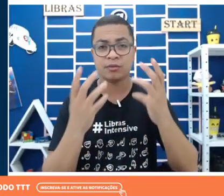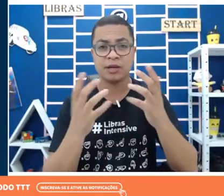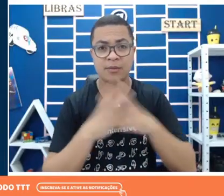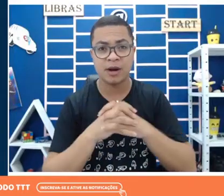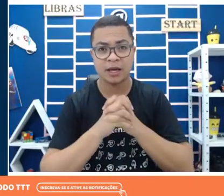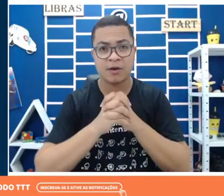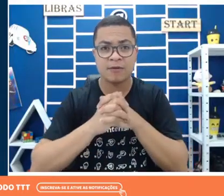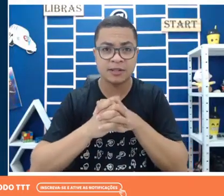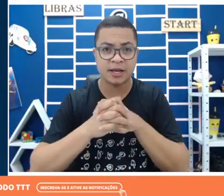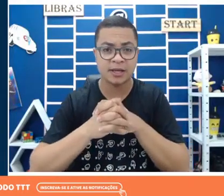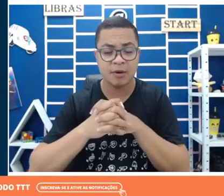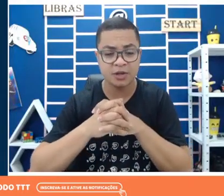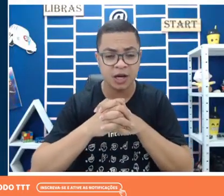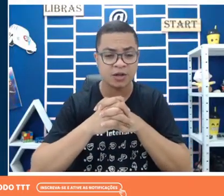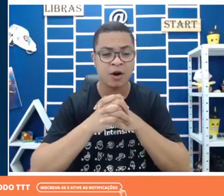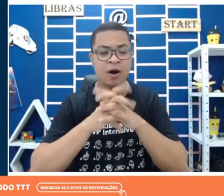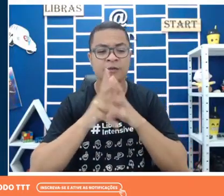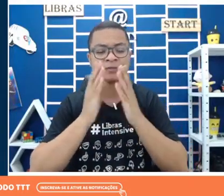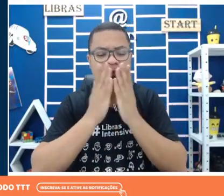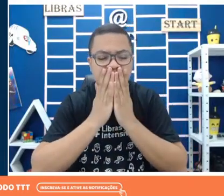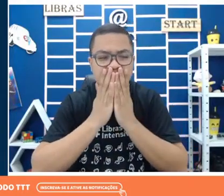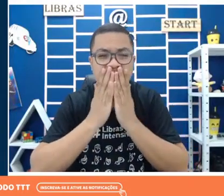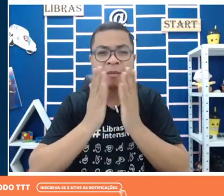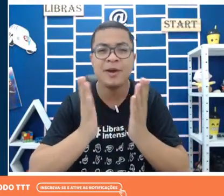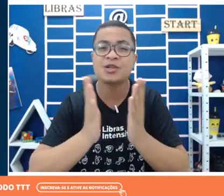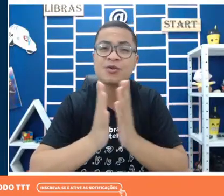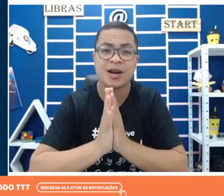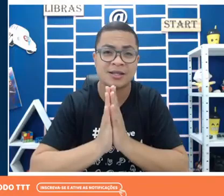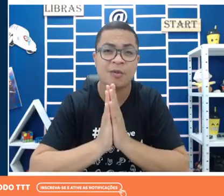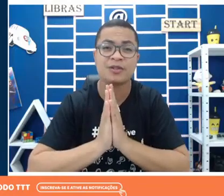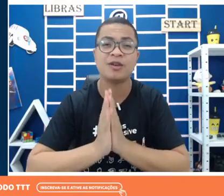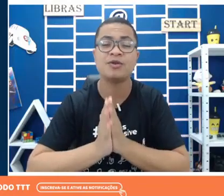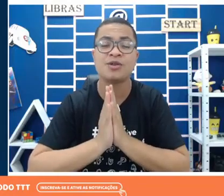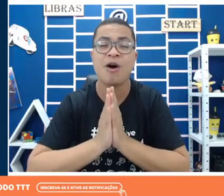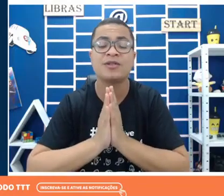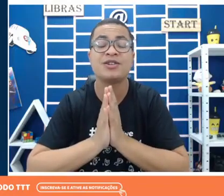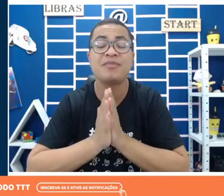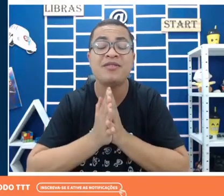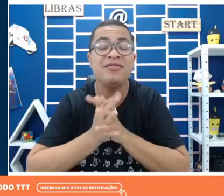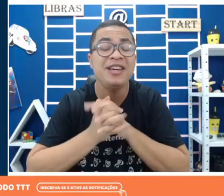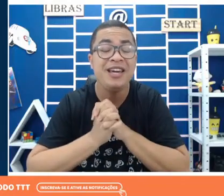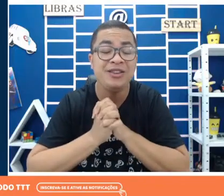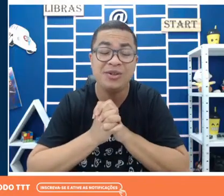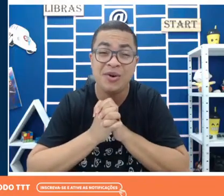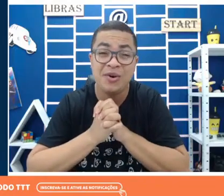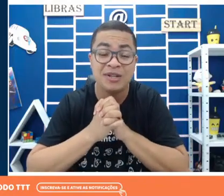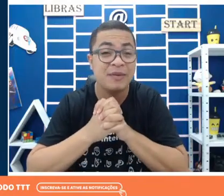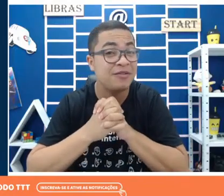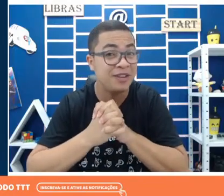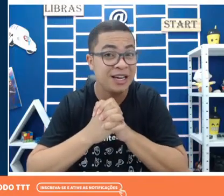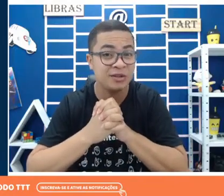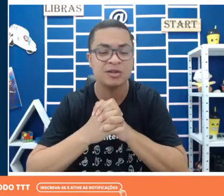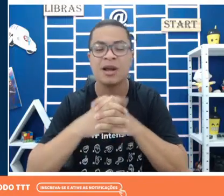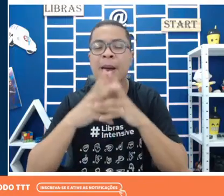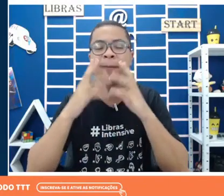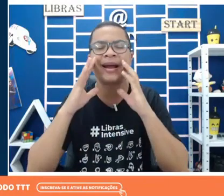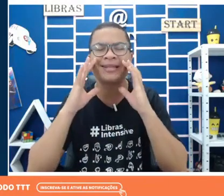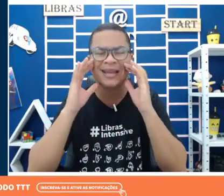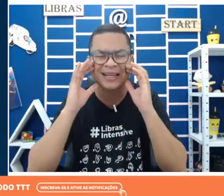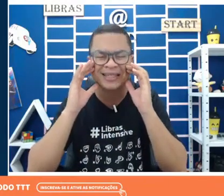não posso me demorar aqui com vocês, tá bom, gente? Ó, beijo no coração. Para os alunos novos, sejam bem-vindos,